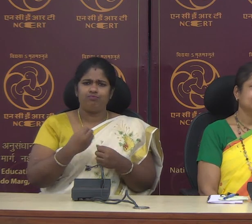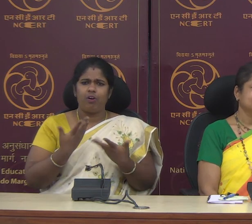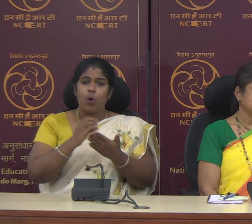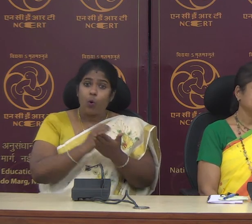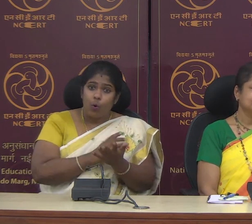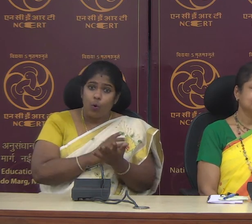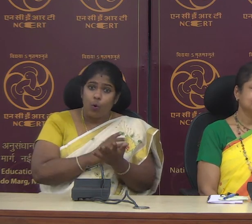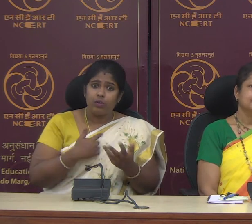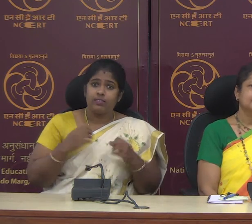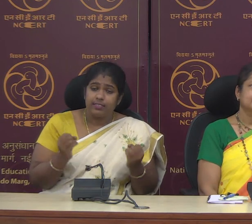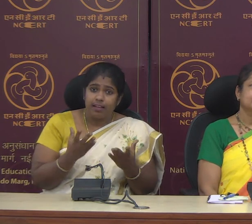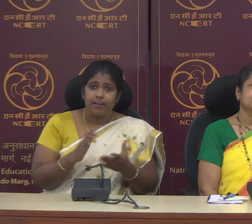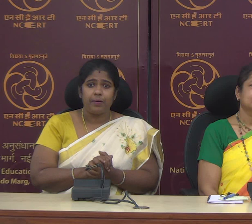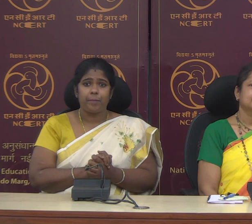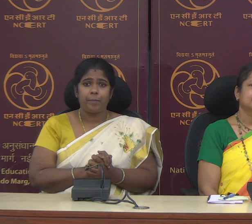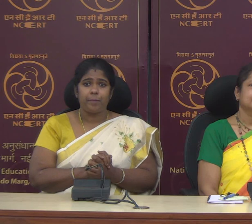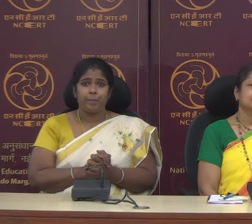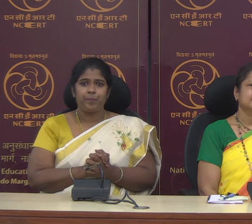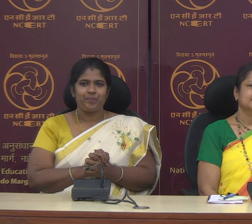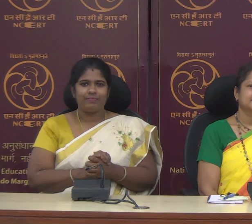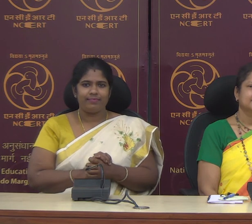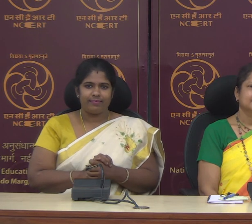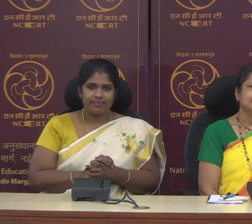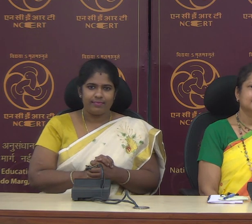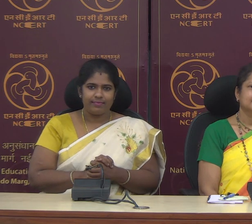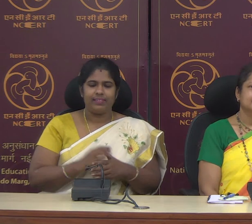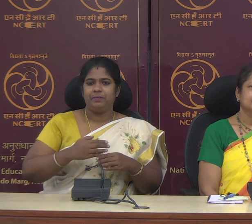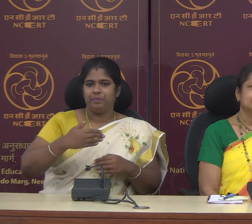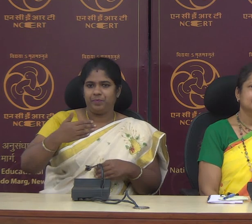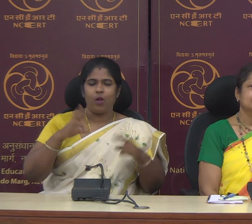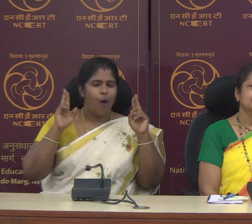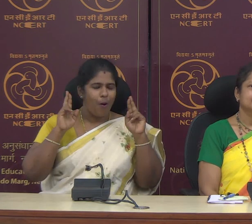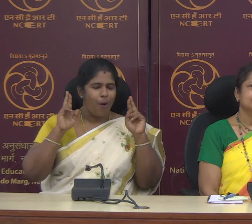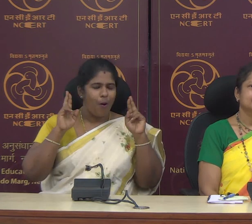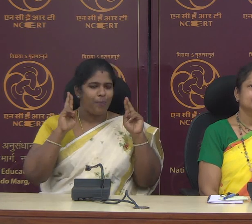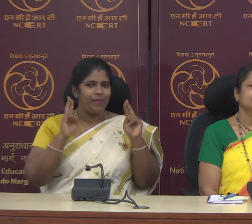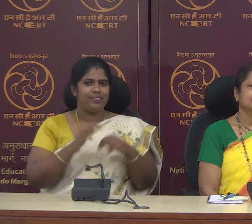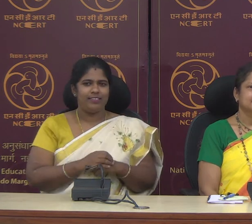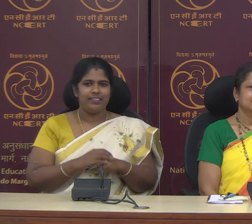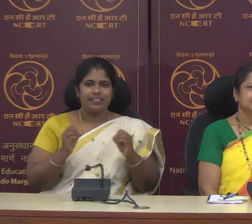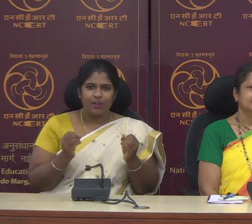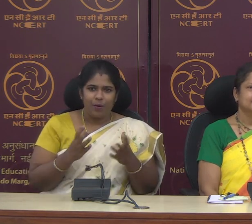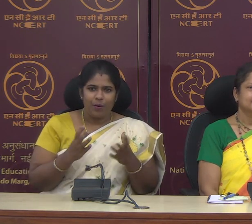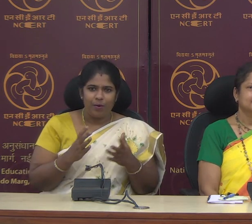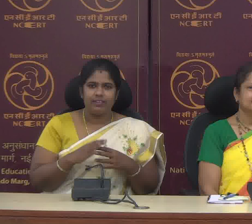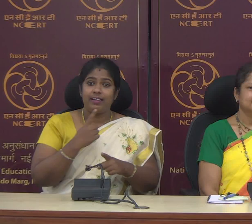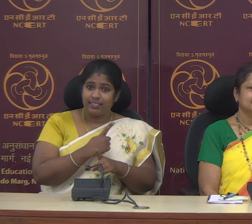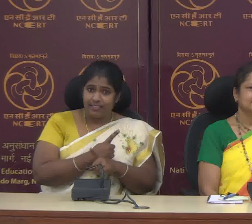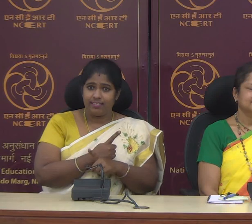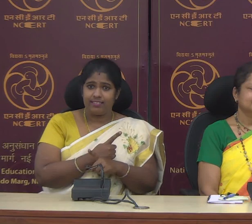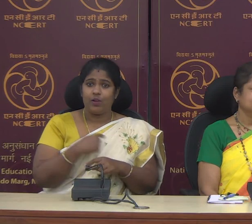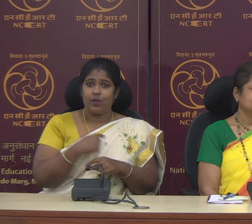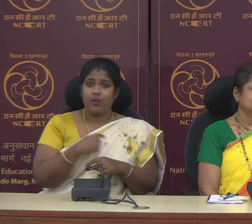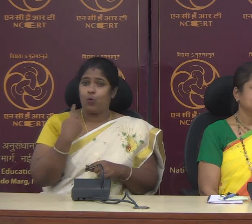वाला है, सो चलिए हम बहुत जल्द ऐसी आशा करेंगे कि वो आए और हमारे जो भी टीचर्स हैं जिनको कि